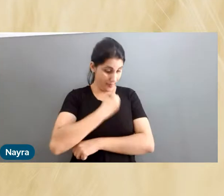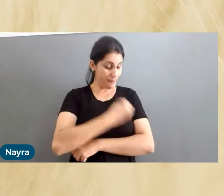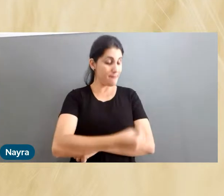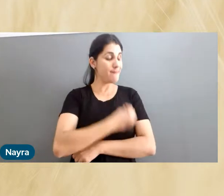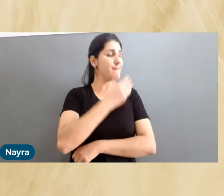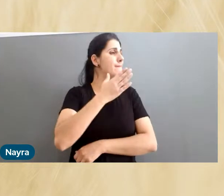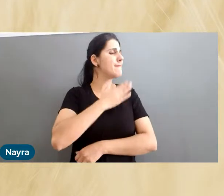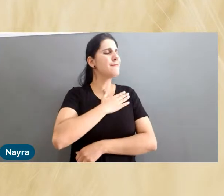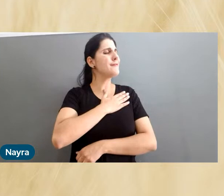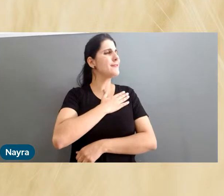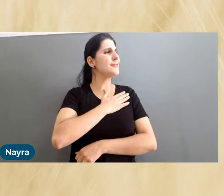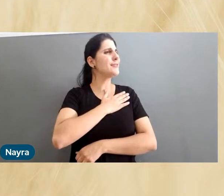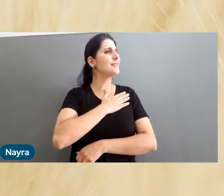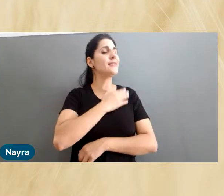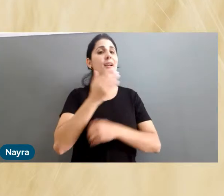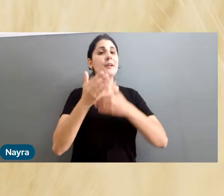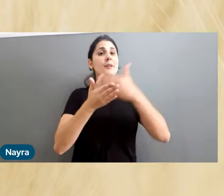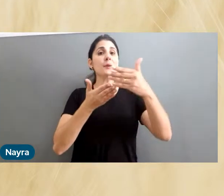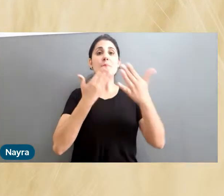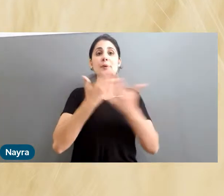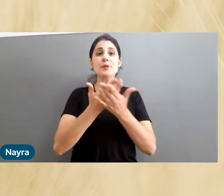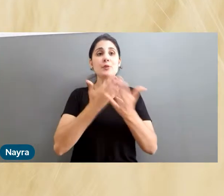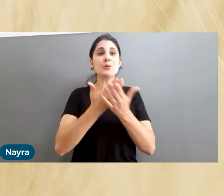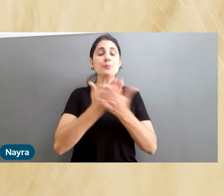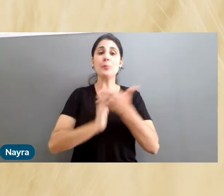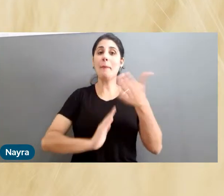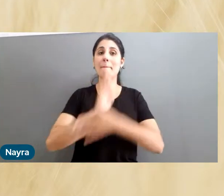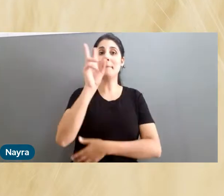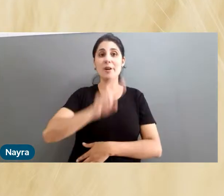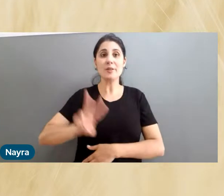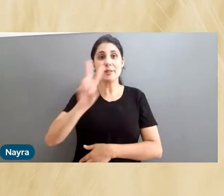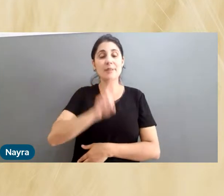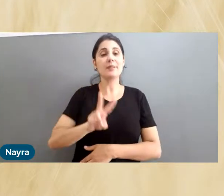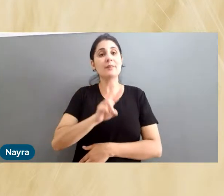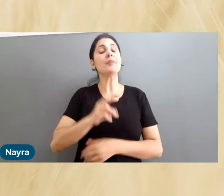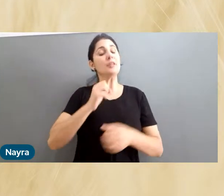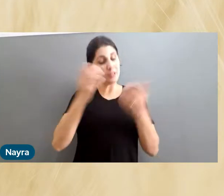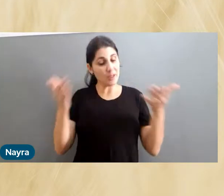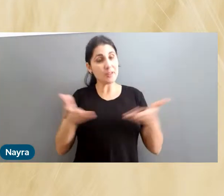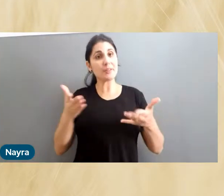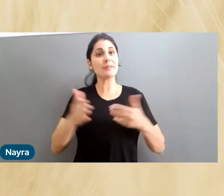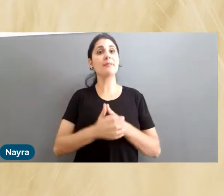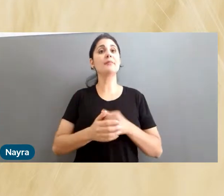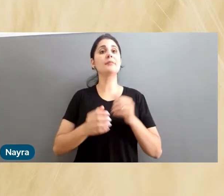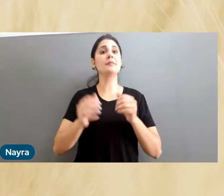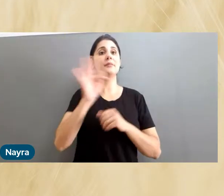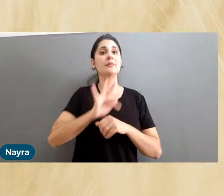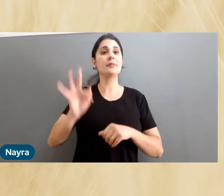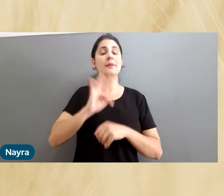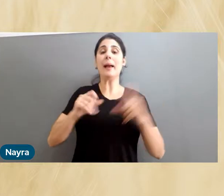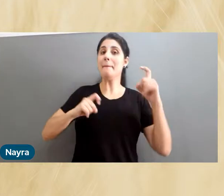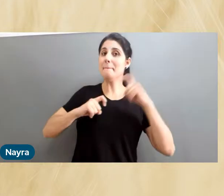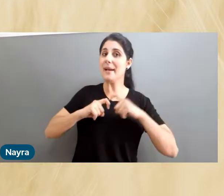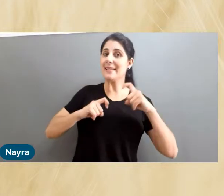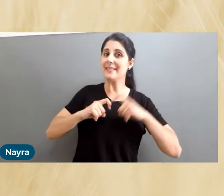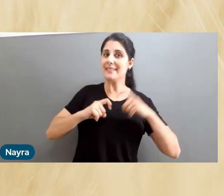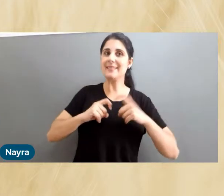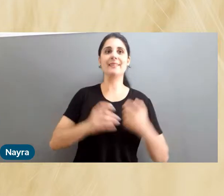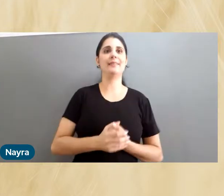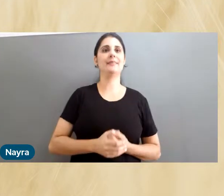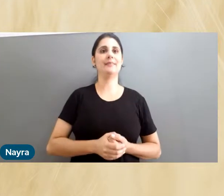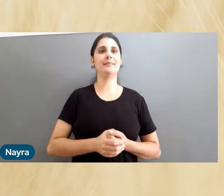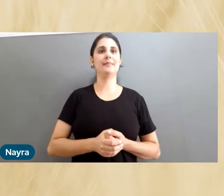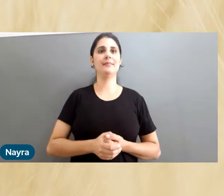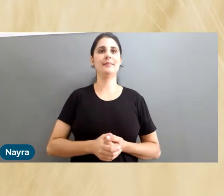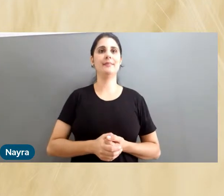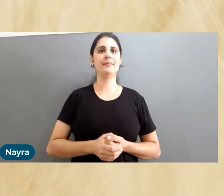eu comecei a estudar, passei no vestibular, e esse ano eu entrei na faculdade de medicina. Eu confesso que